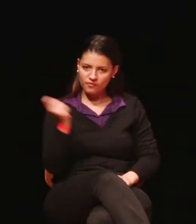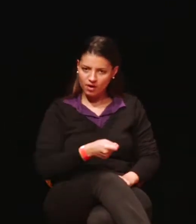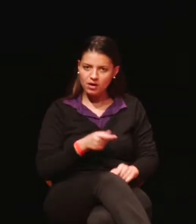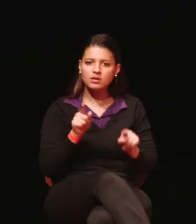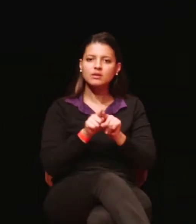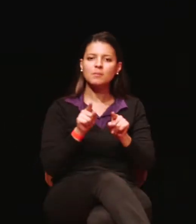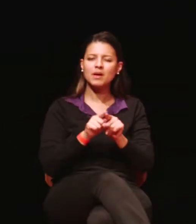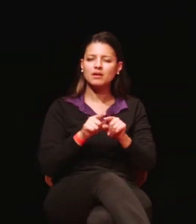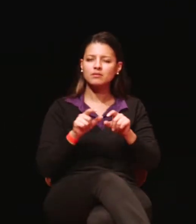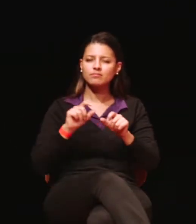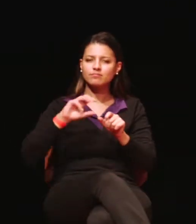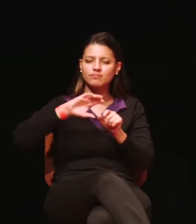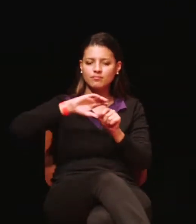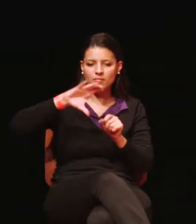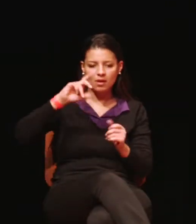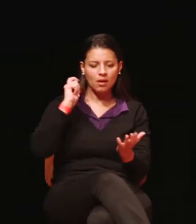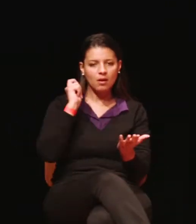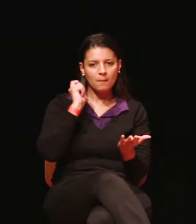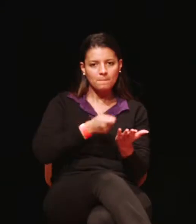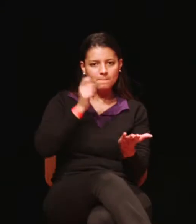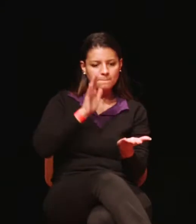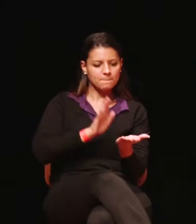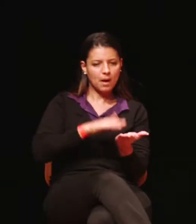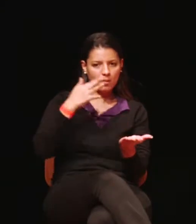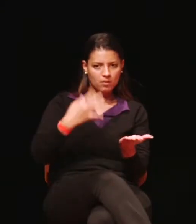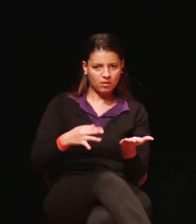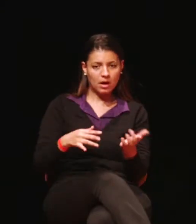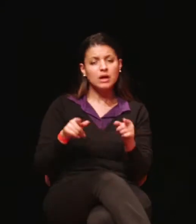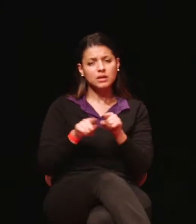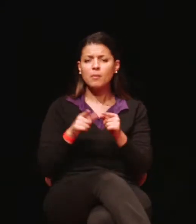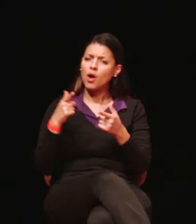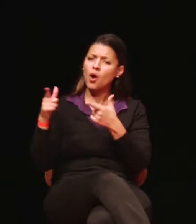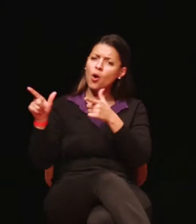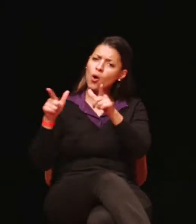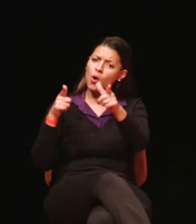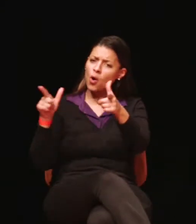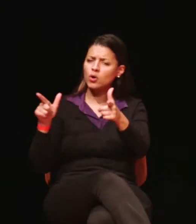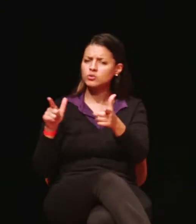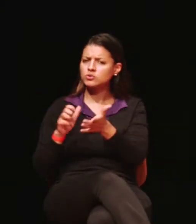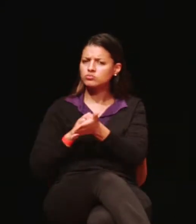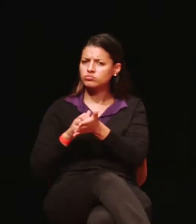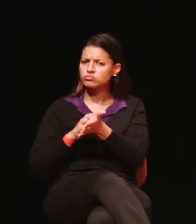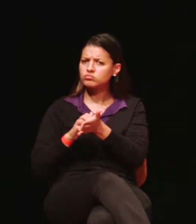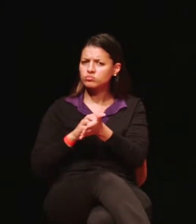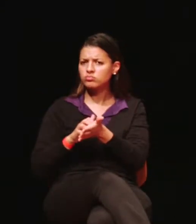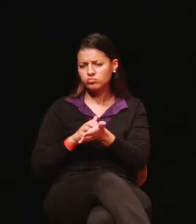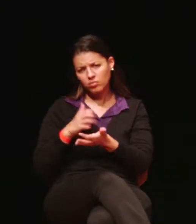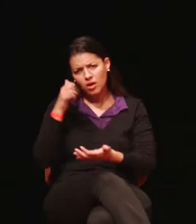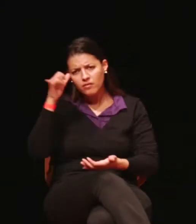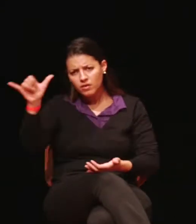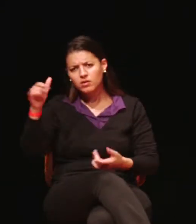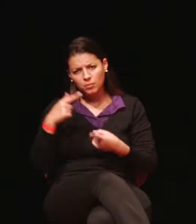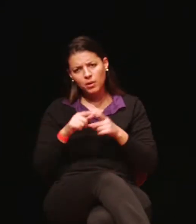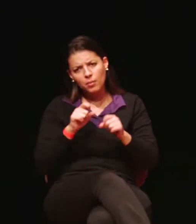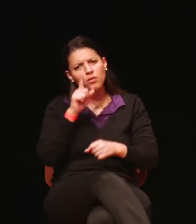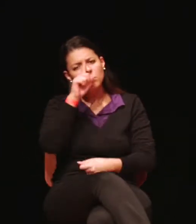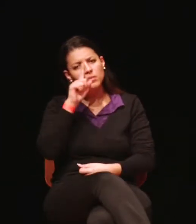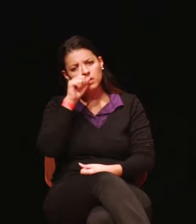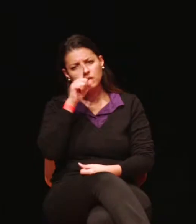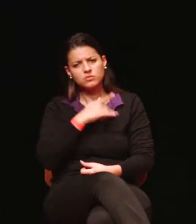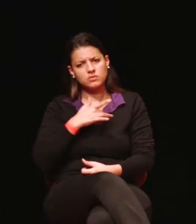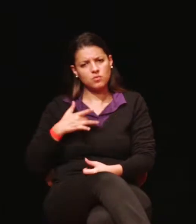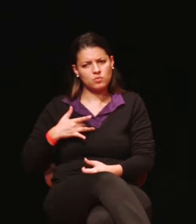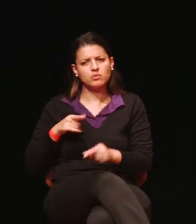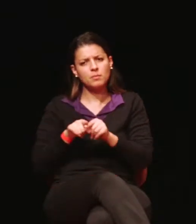outros instrumentos ásperos que podem ser de dano à saúde ou perigo de vida, como sucede